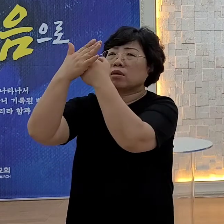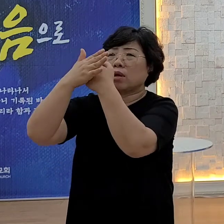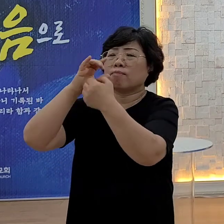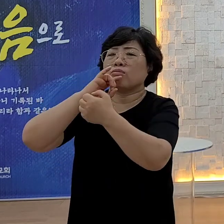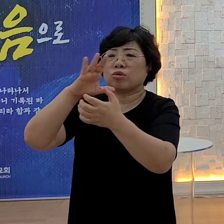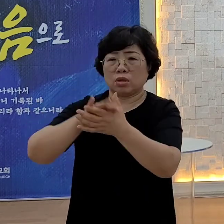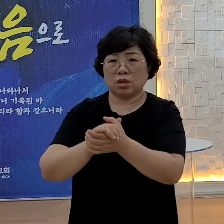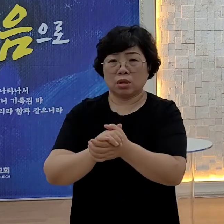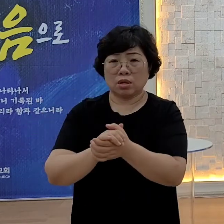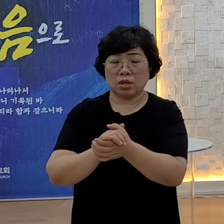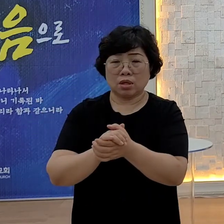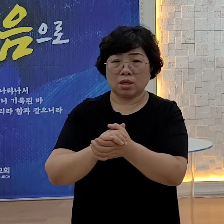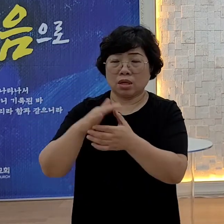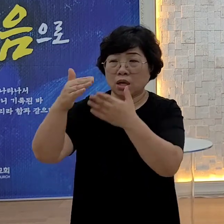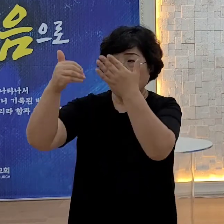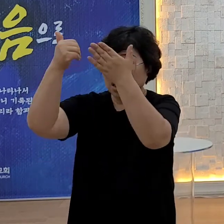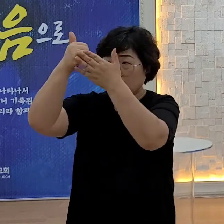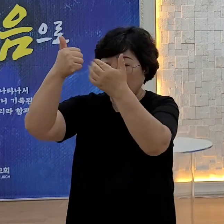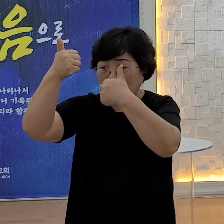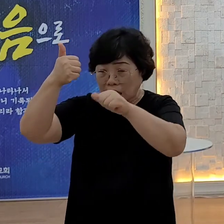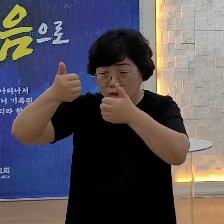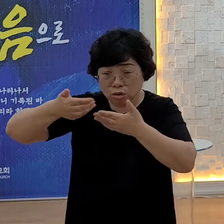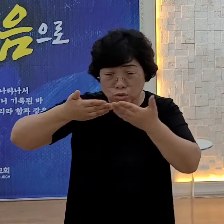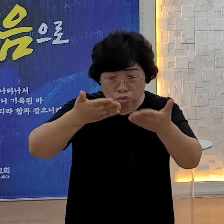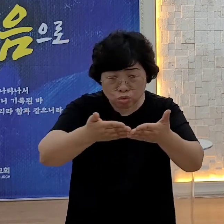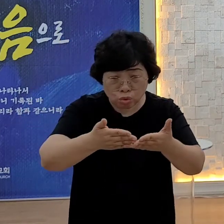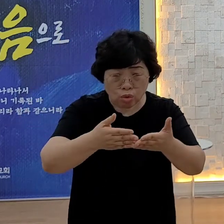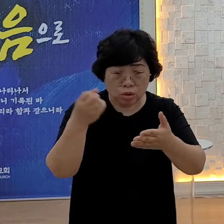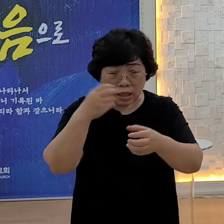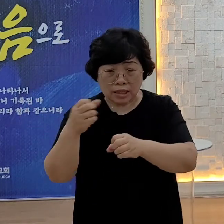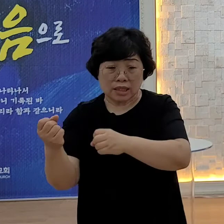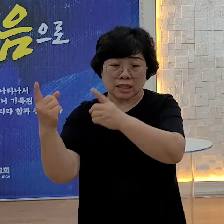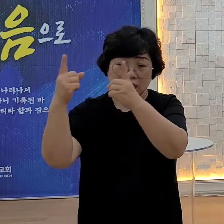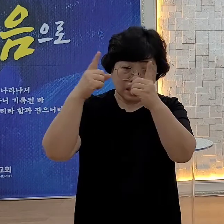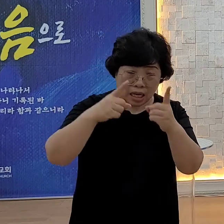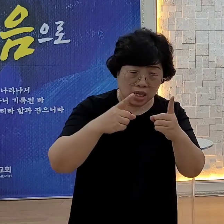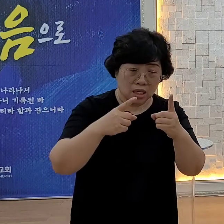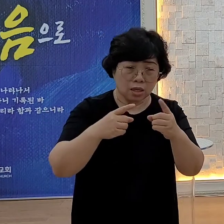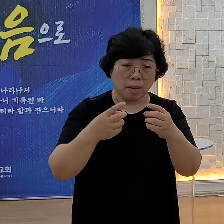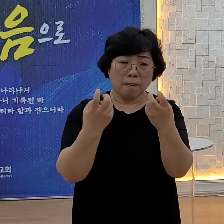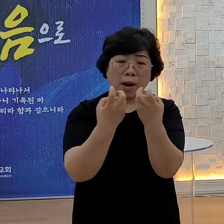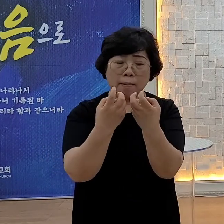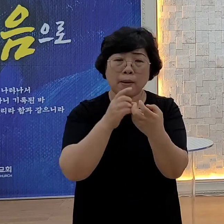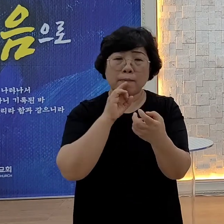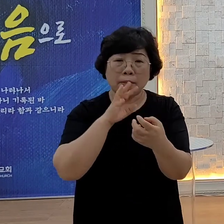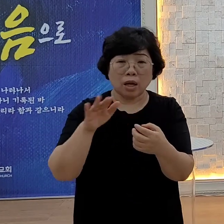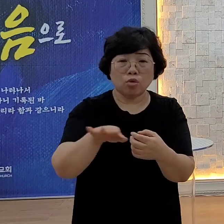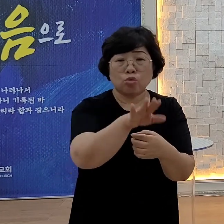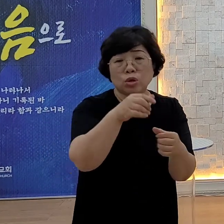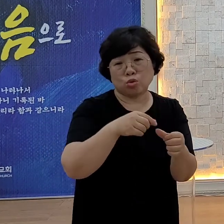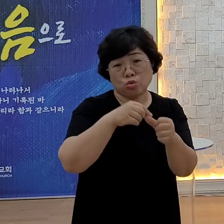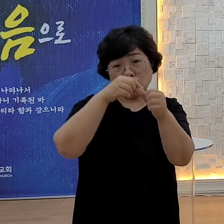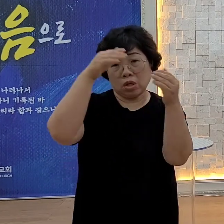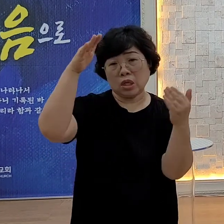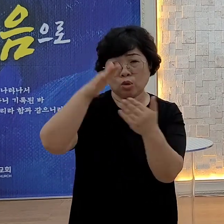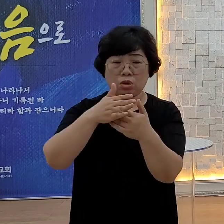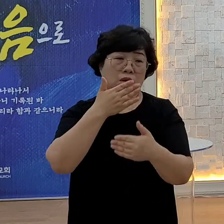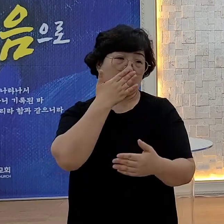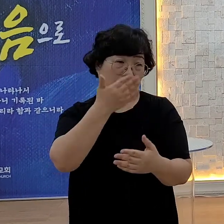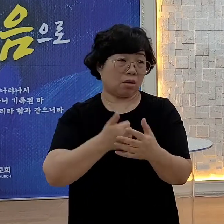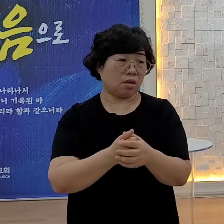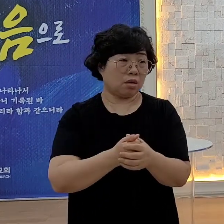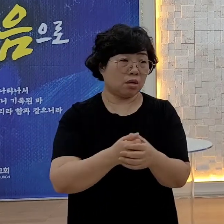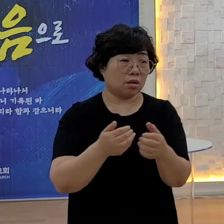아들을 내주고 그 아들을 다시 살리심으로 우리를 구원하여 주셨다. 그래서 이